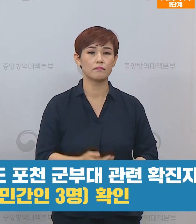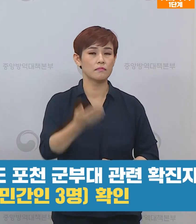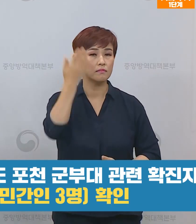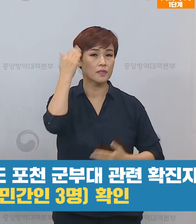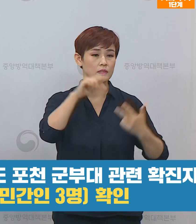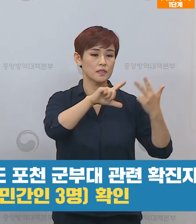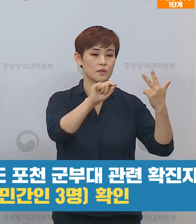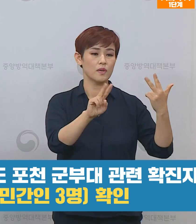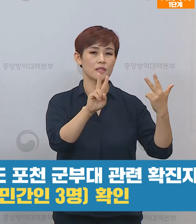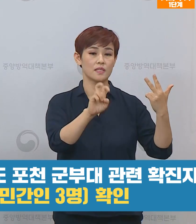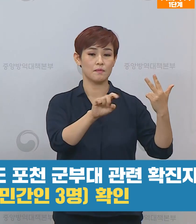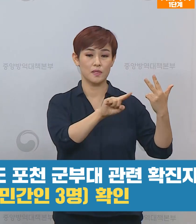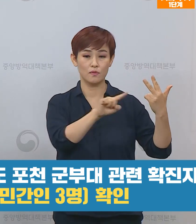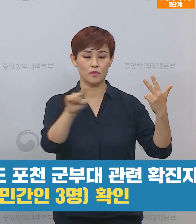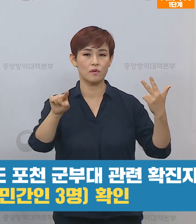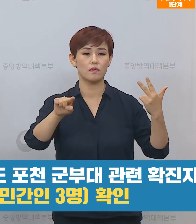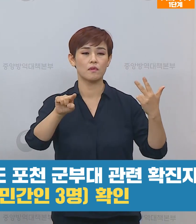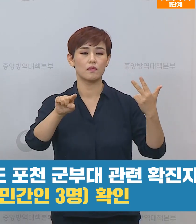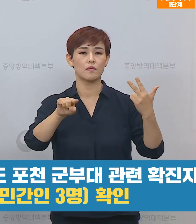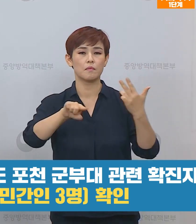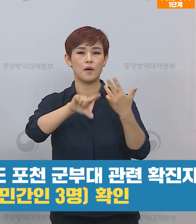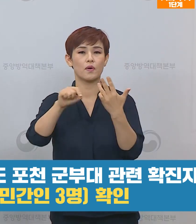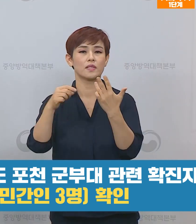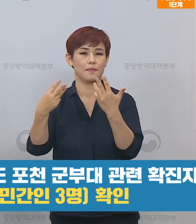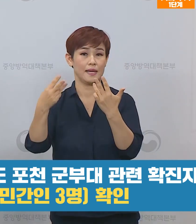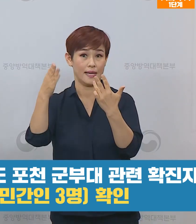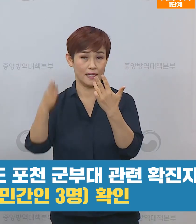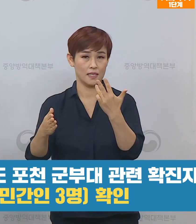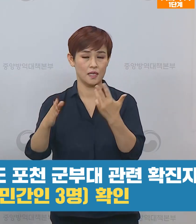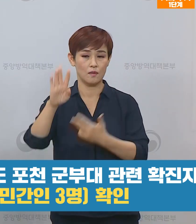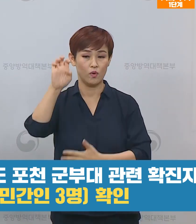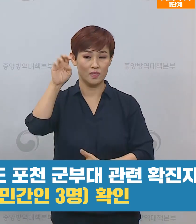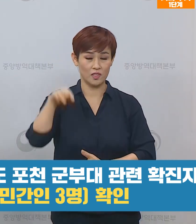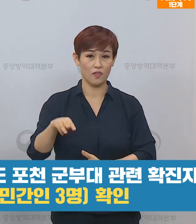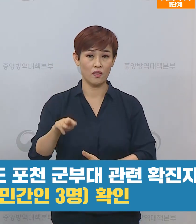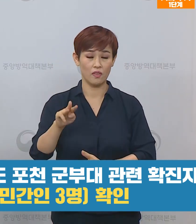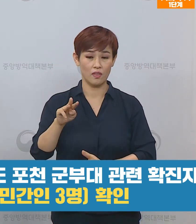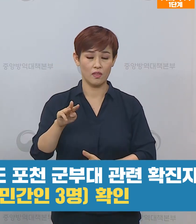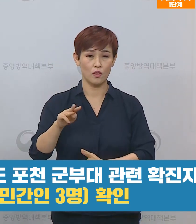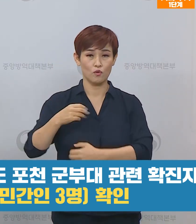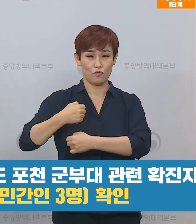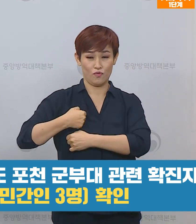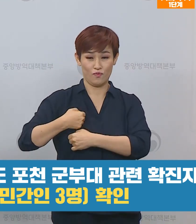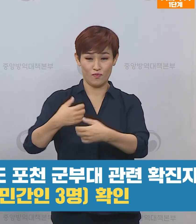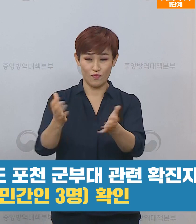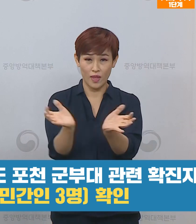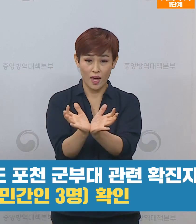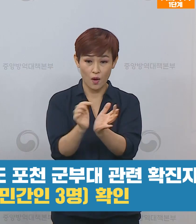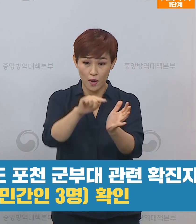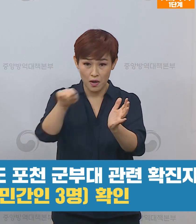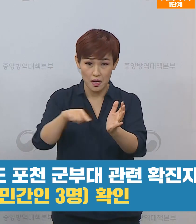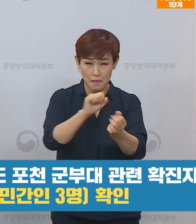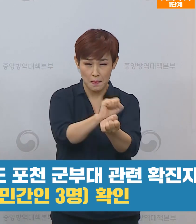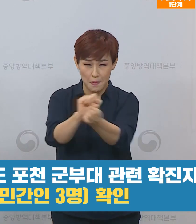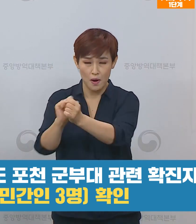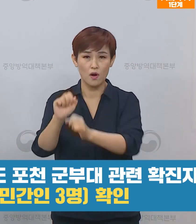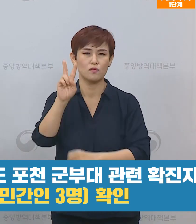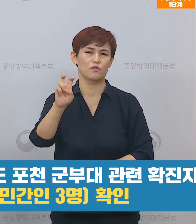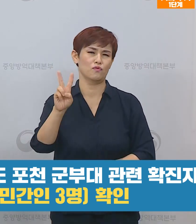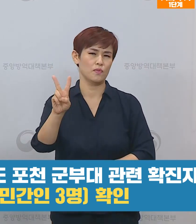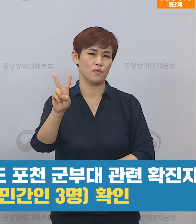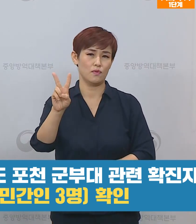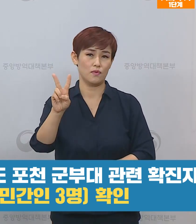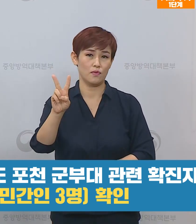7월 21일부터 8월 3일까지 경기도 포천 군부대 관련 확진자가 22명이